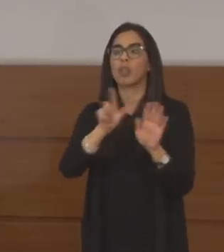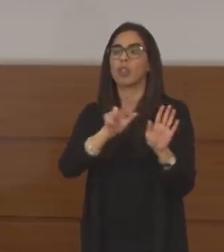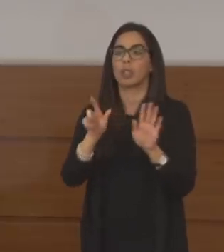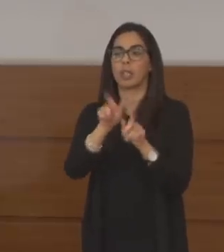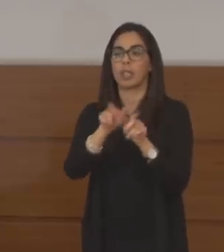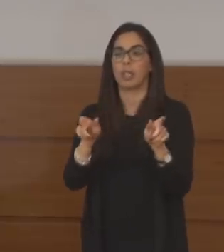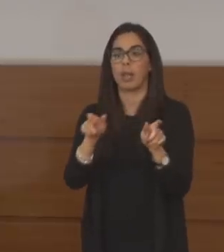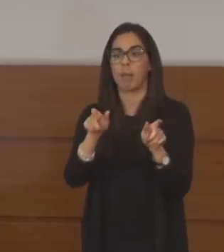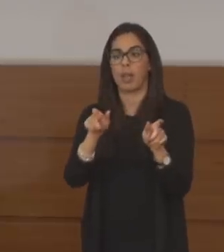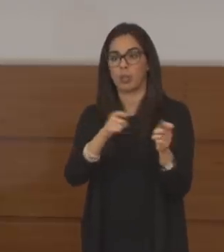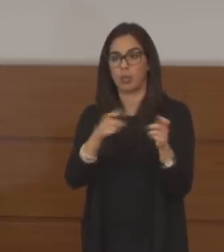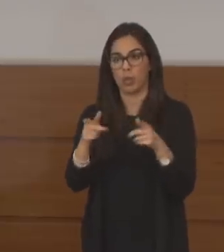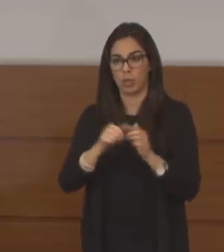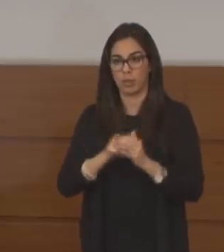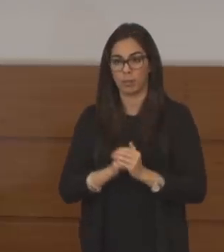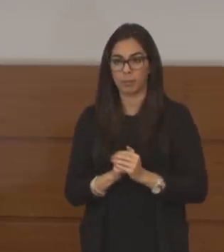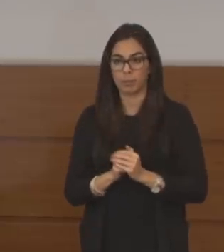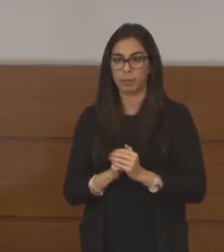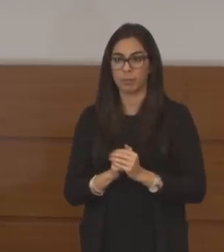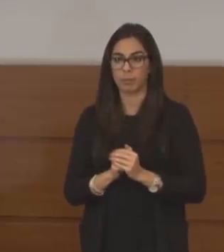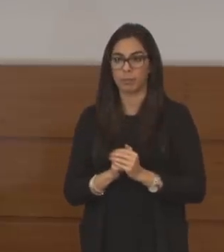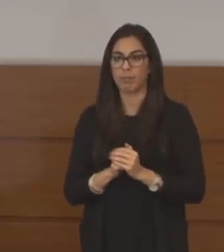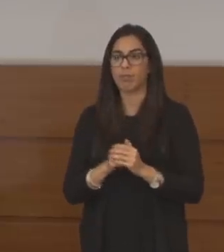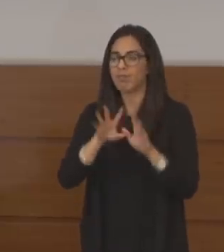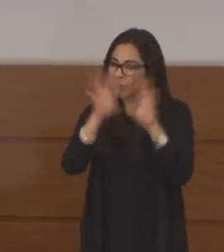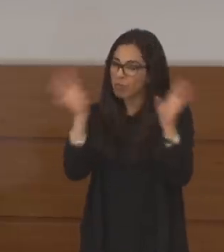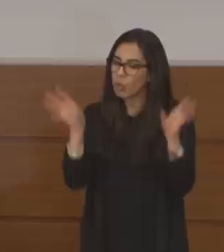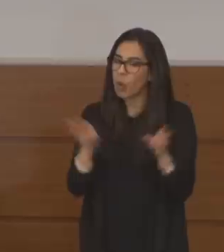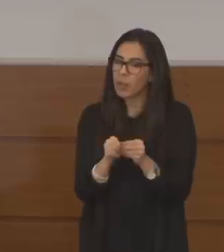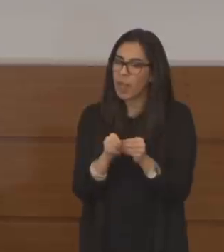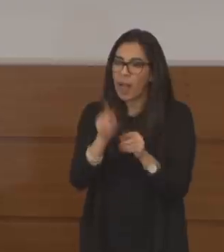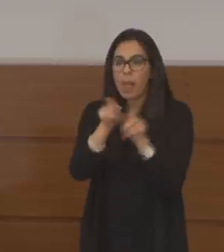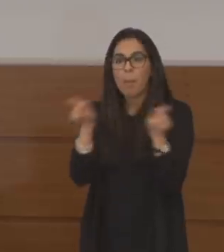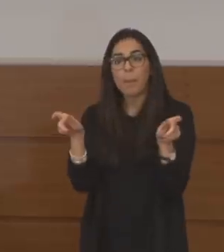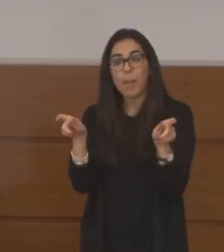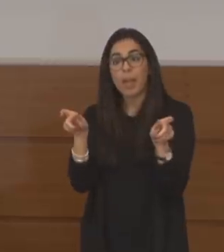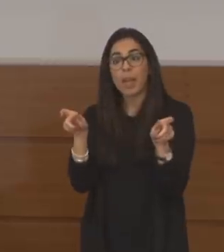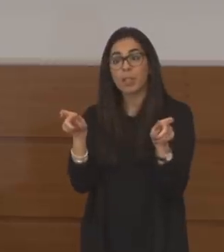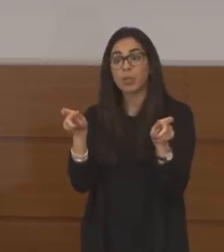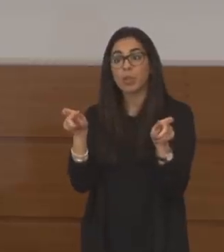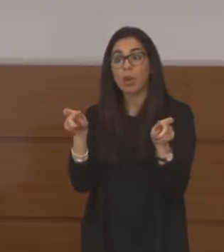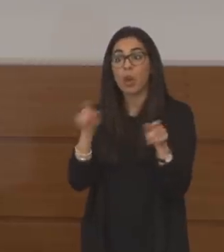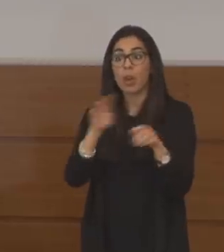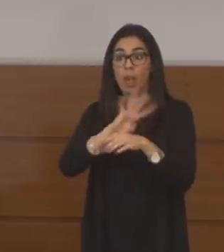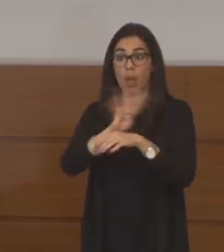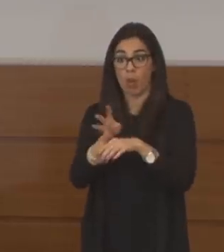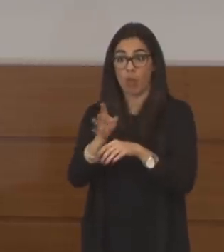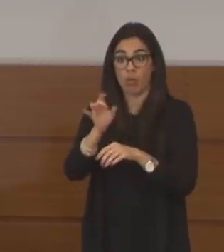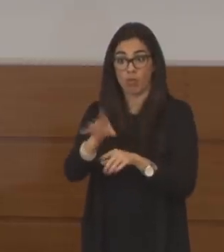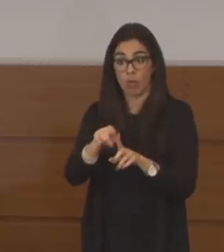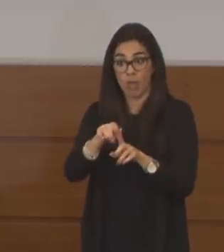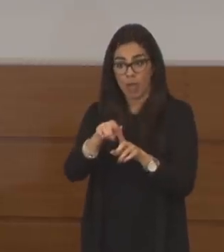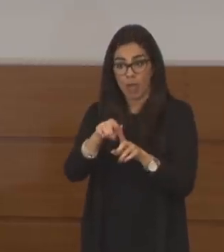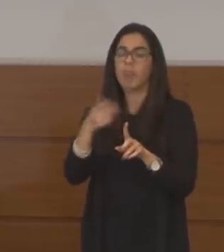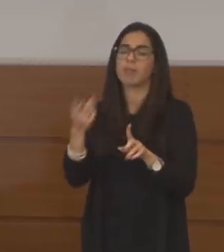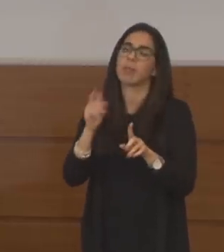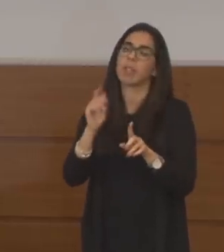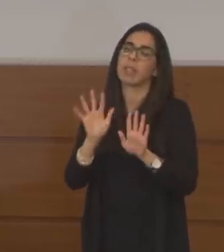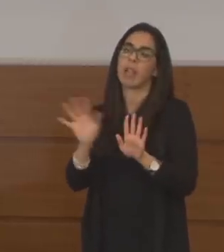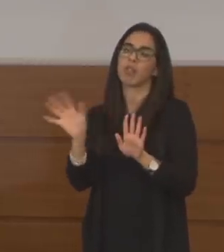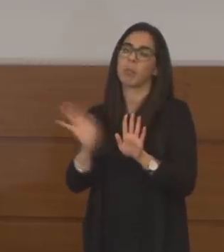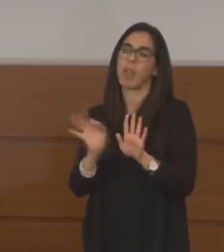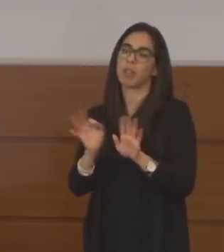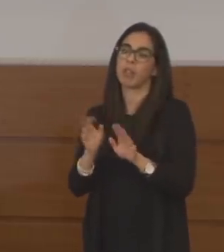persone pari al 10 per cento delle persone che sono positive per quanto